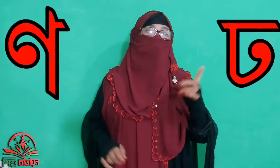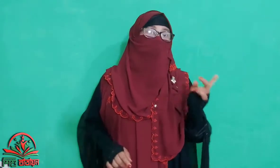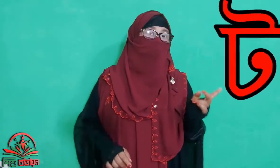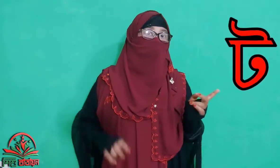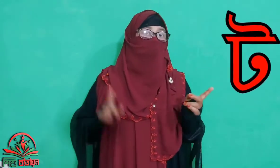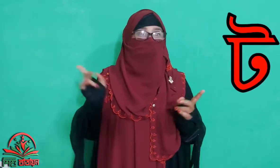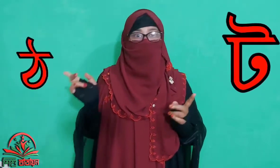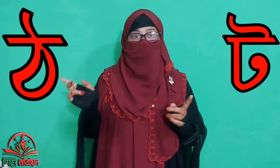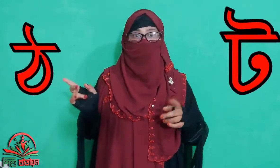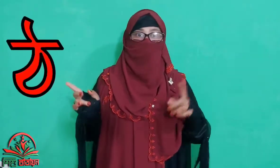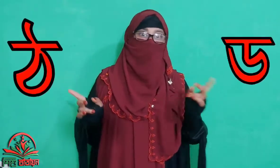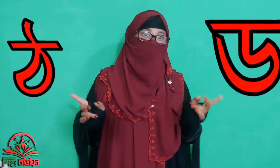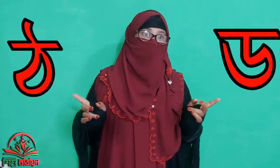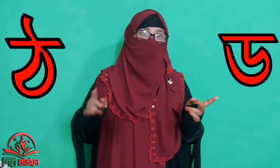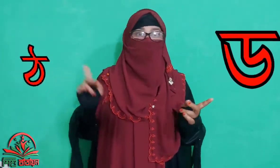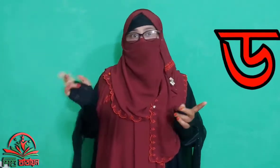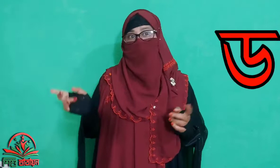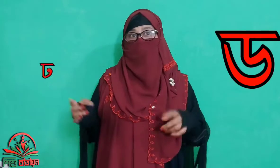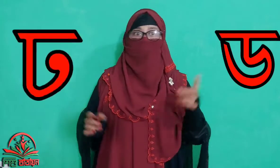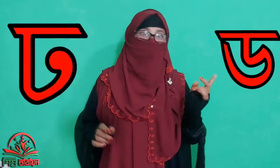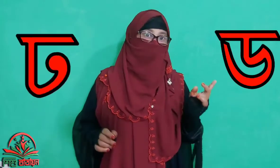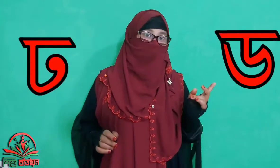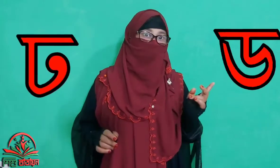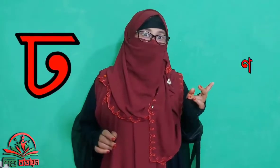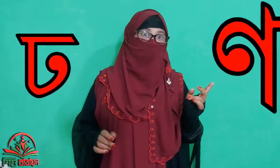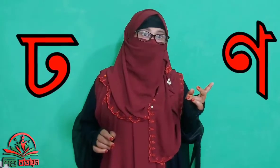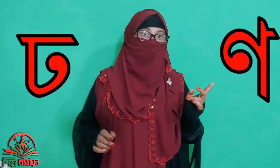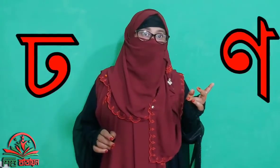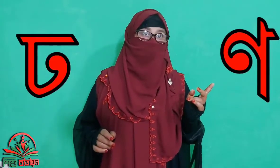ট ঠ ড ঢ ন